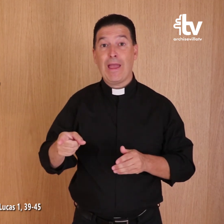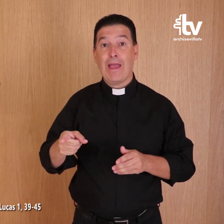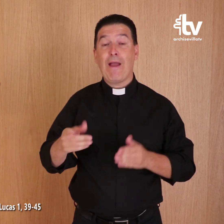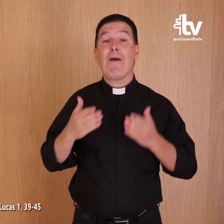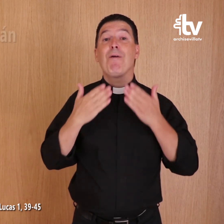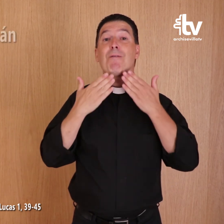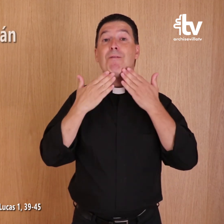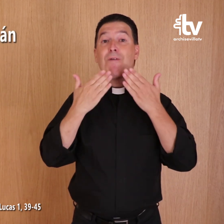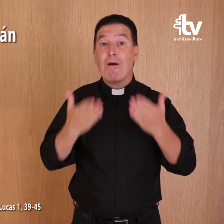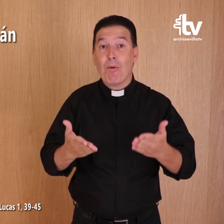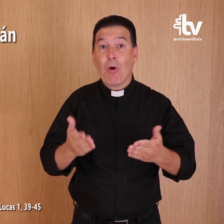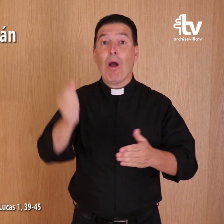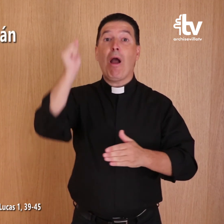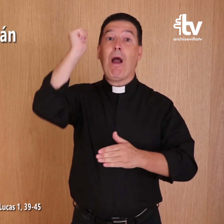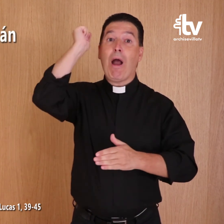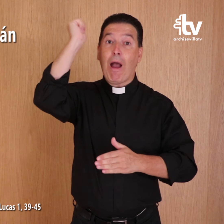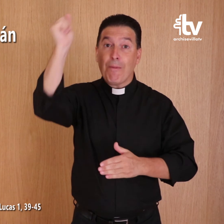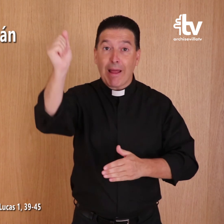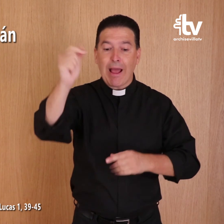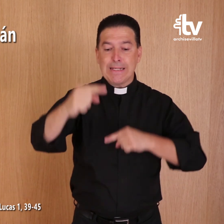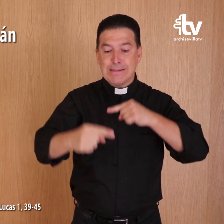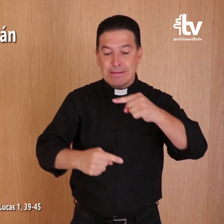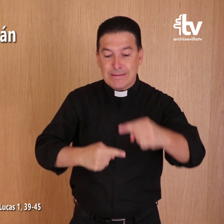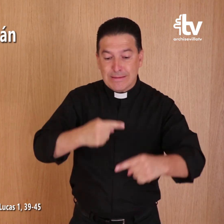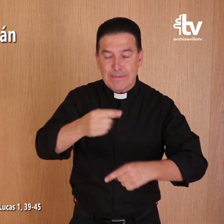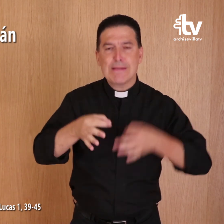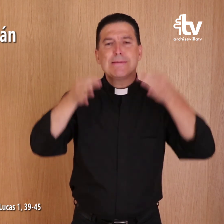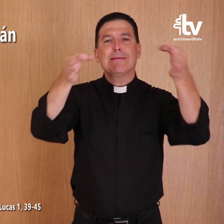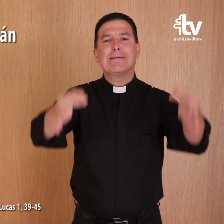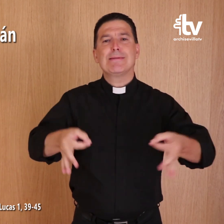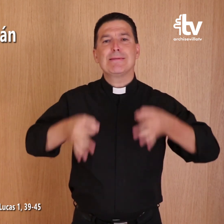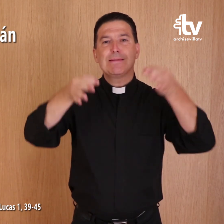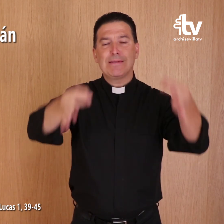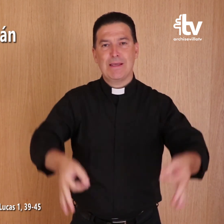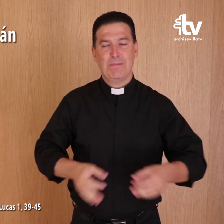en favor de Abraham y su descendencia por siempre.